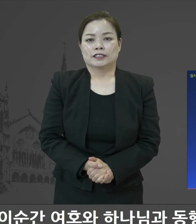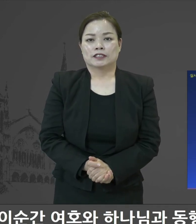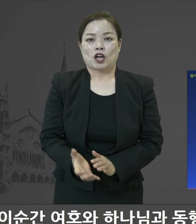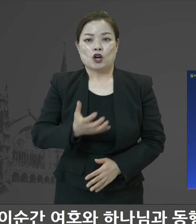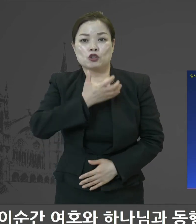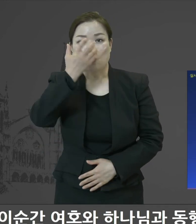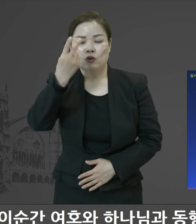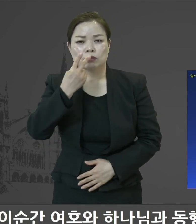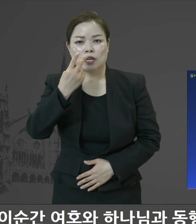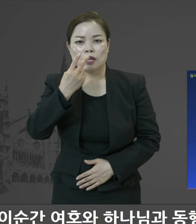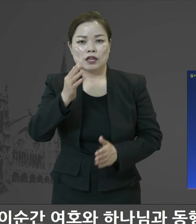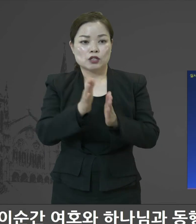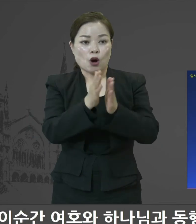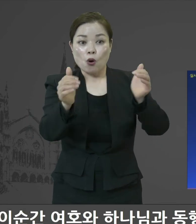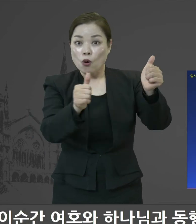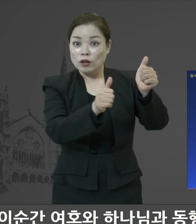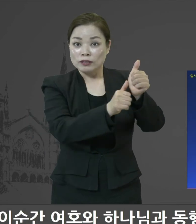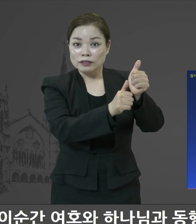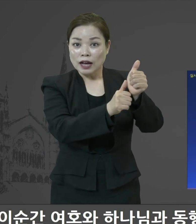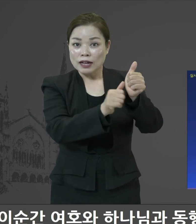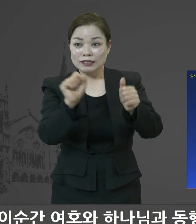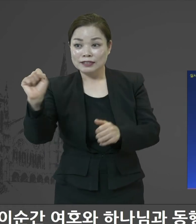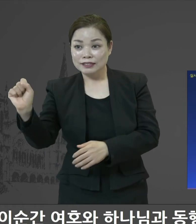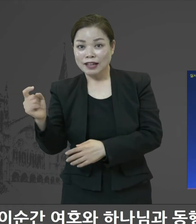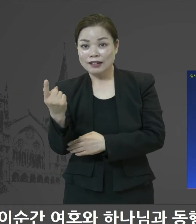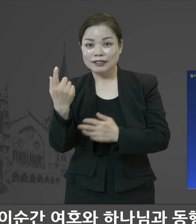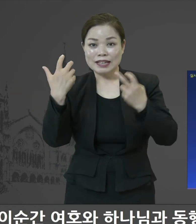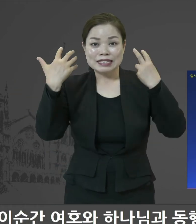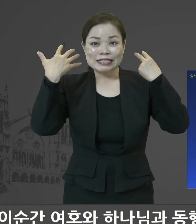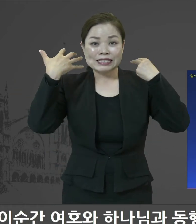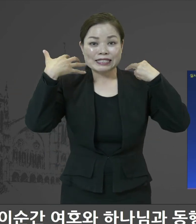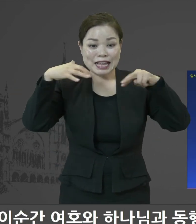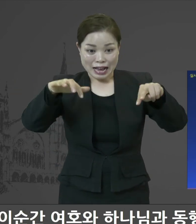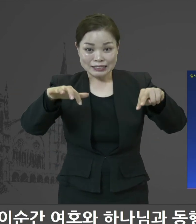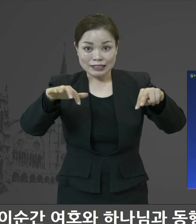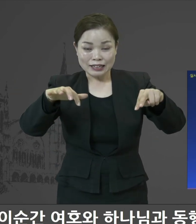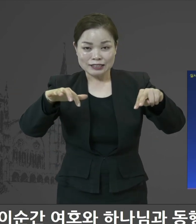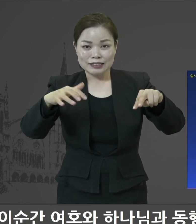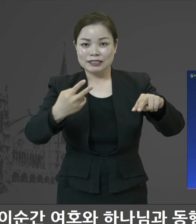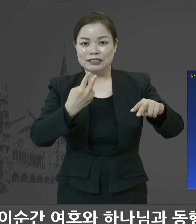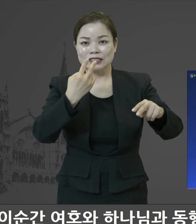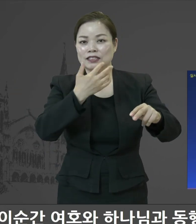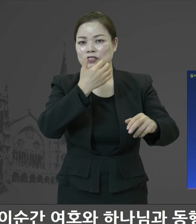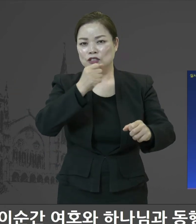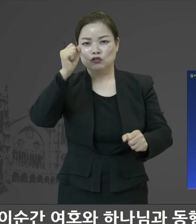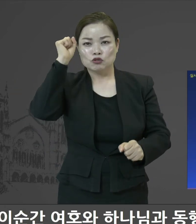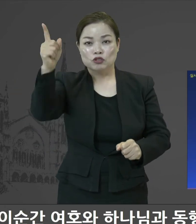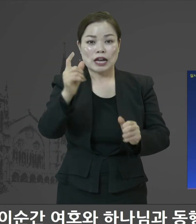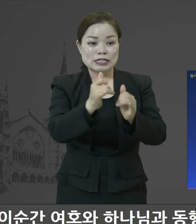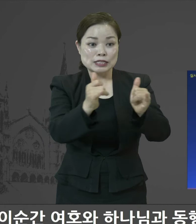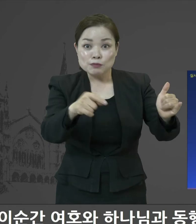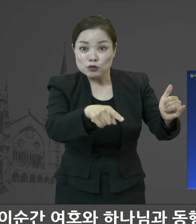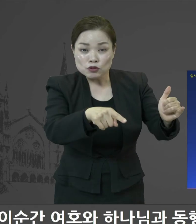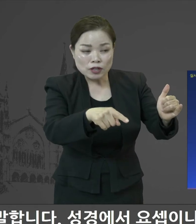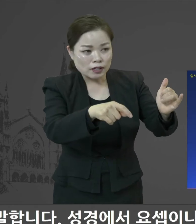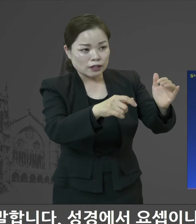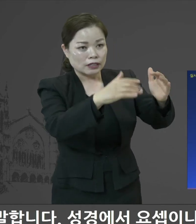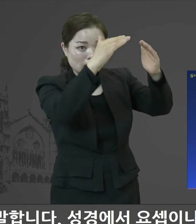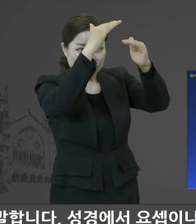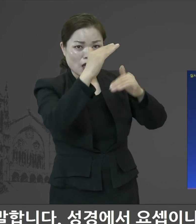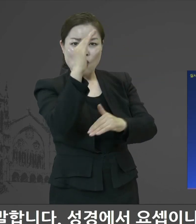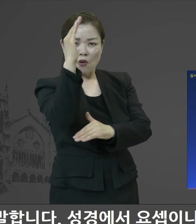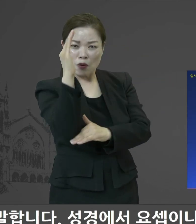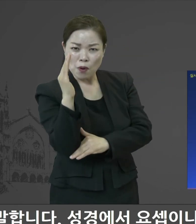요셉이나 요수아나 다윗이나 다니엘 같은, 기라성 같은 성경의 인물들을 보십시오. 그들의 삶의 스토리를 쭉